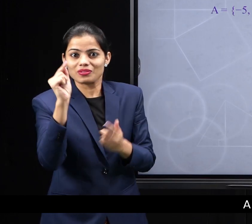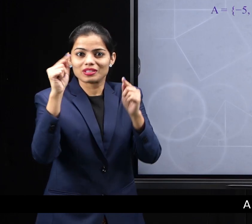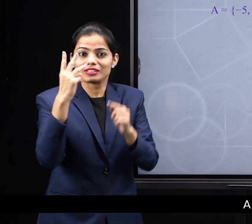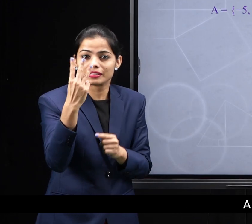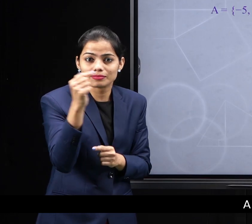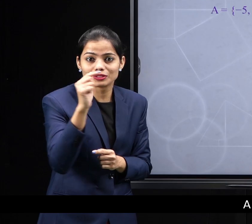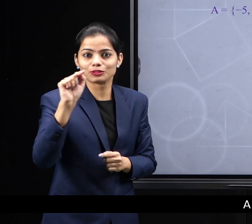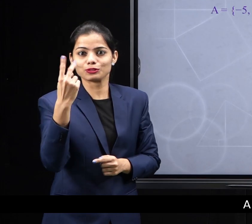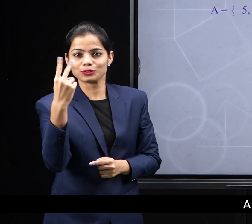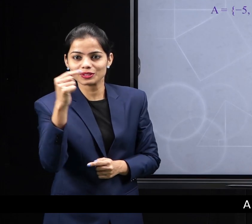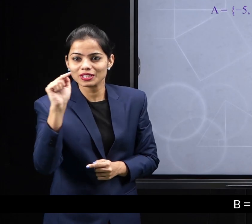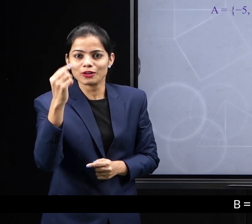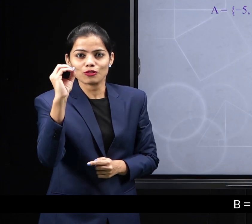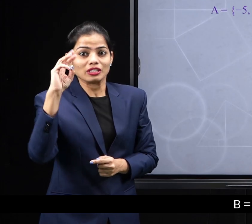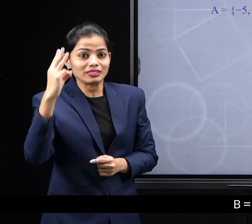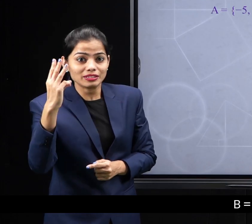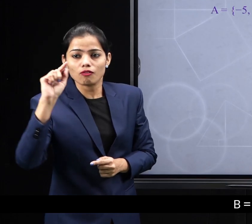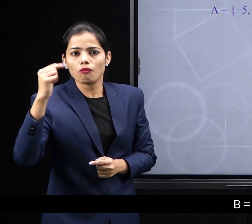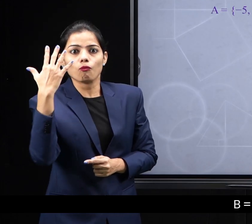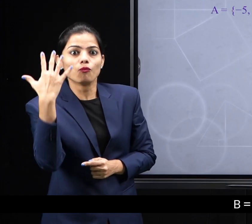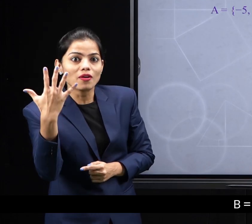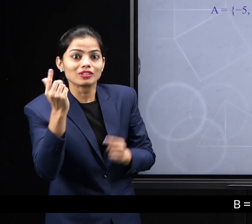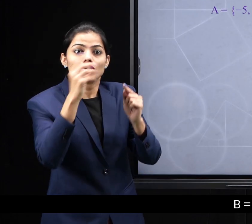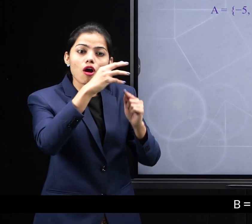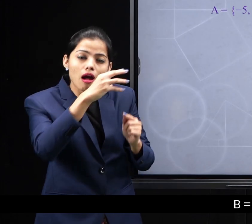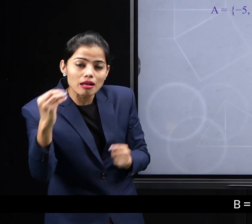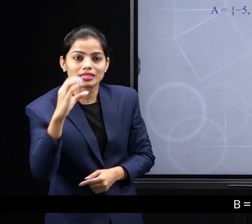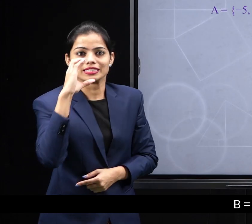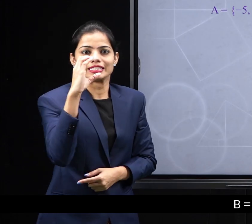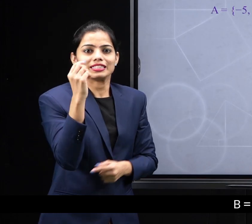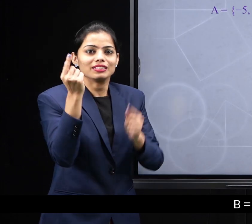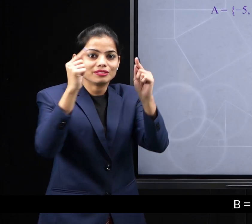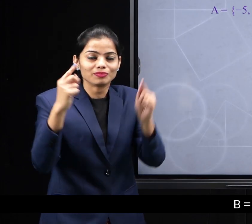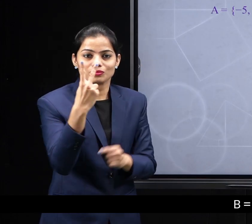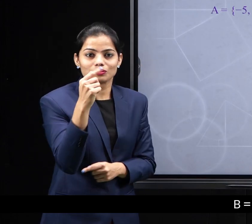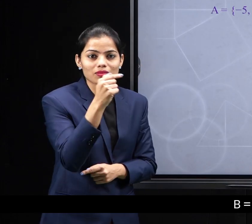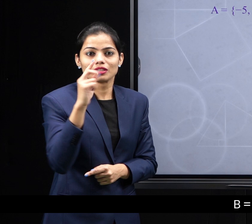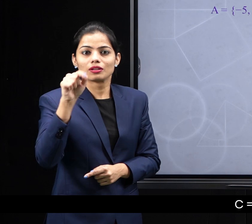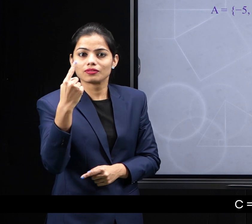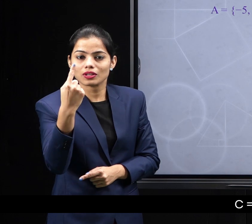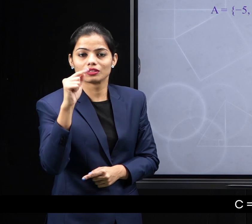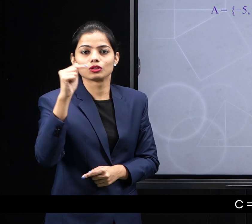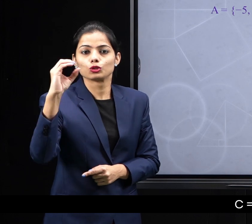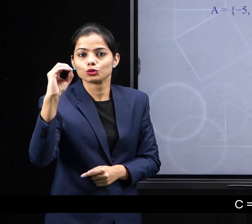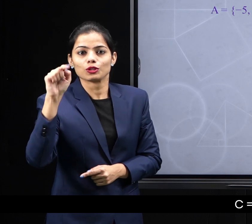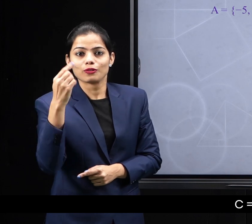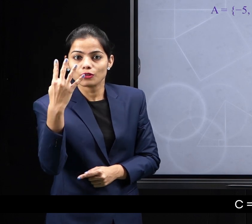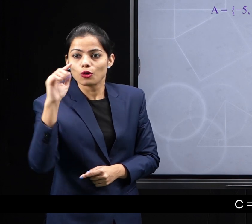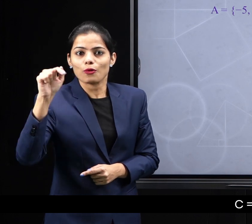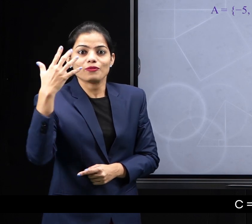-2, 1 and 3. B is equals to -3, -2, 0 and 3. 5 और C is